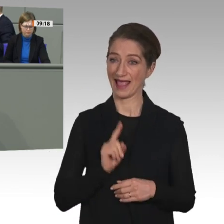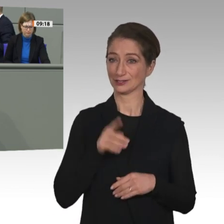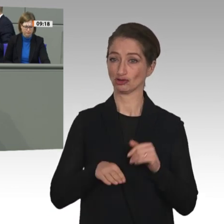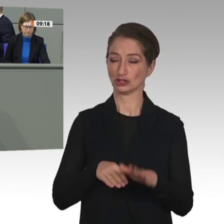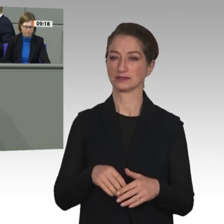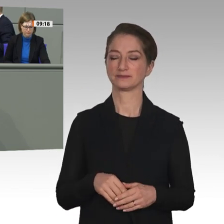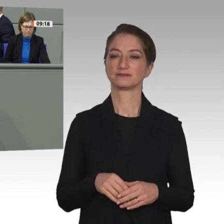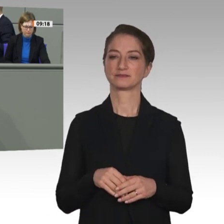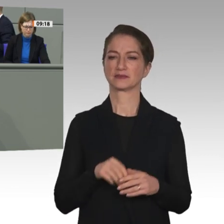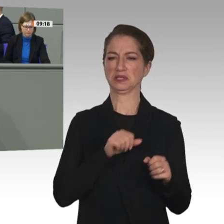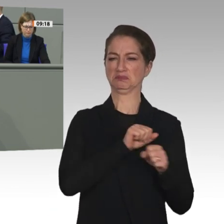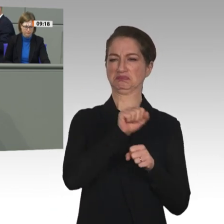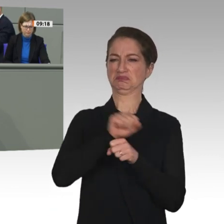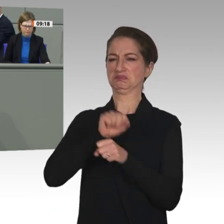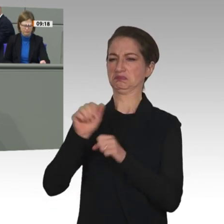Und